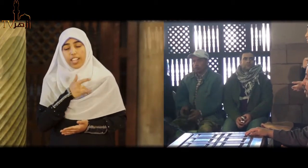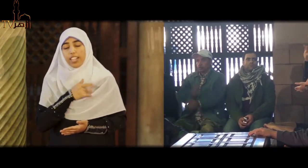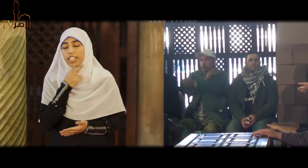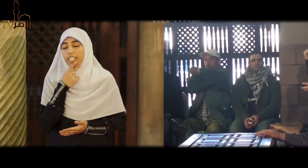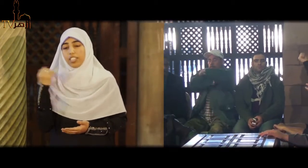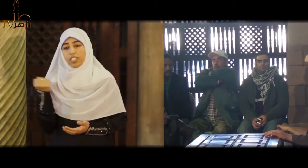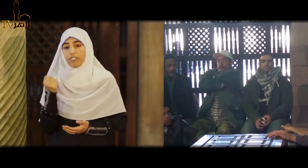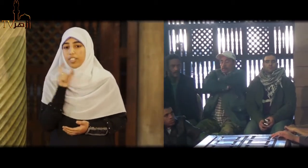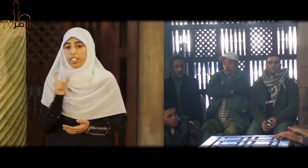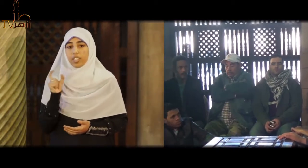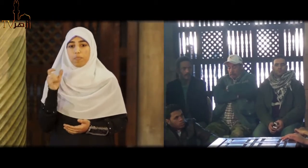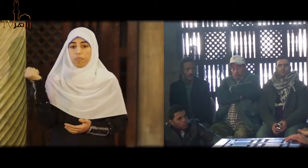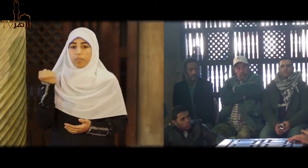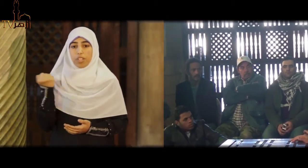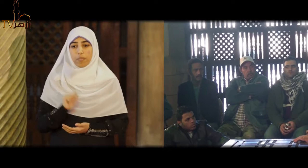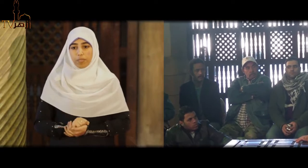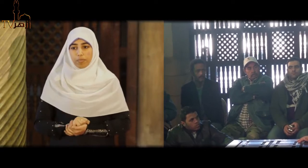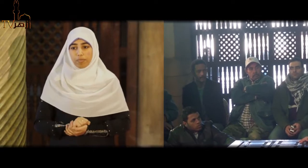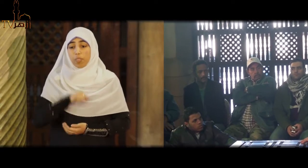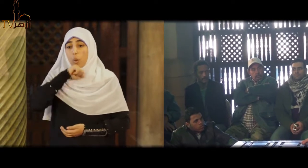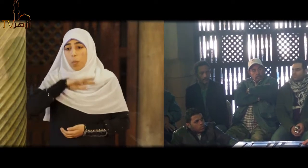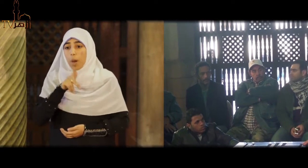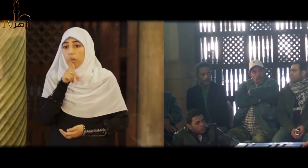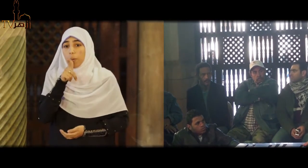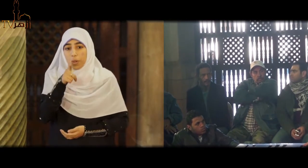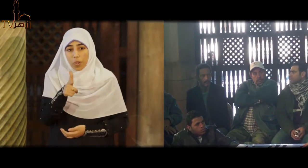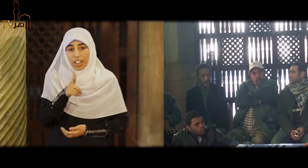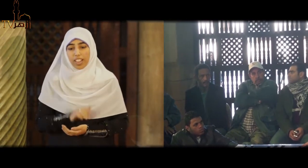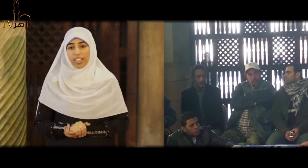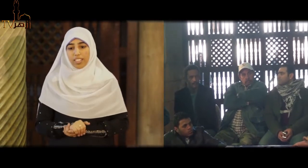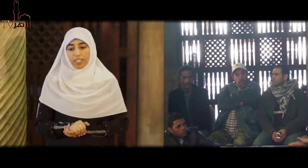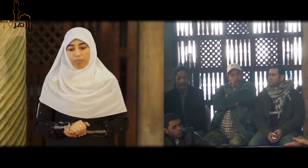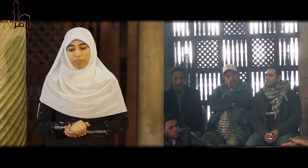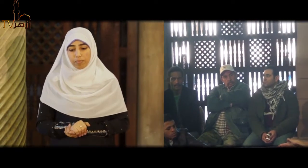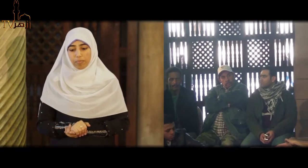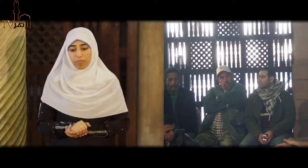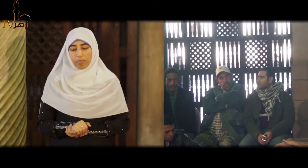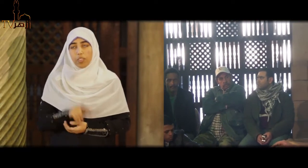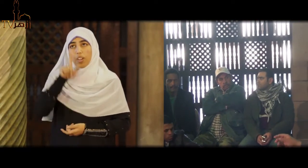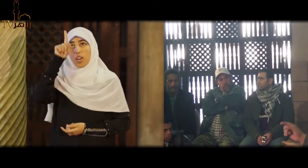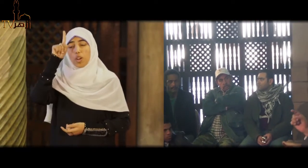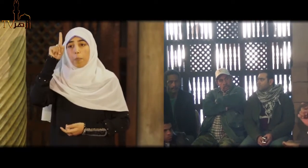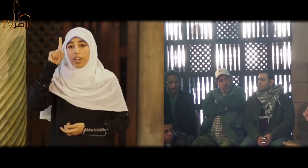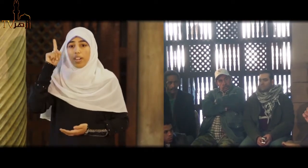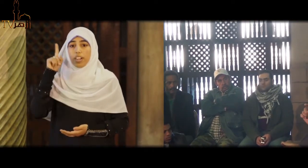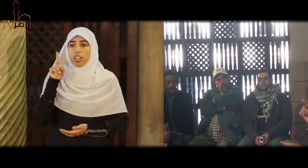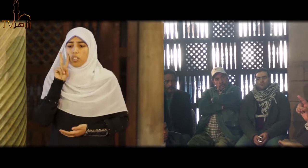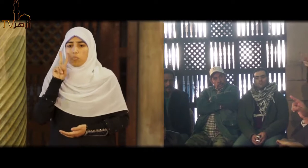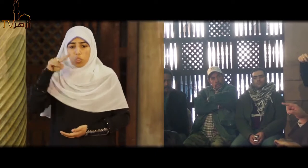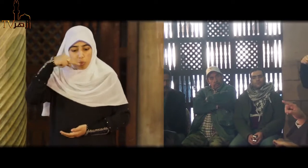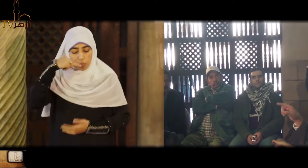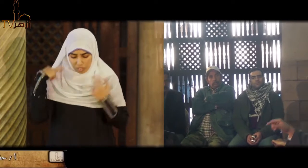صلى الله عليه وآله وسلم يقول: إن الله تعالى لا ينظر